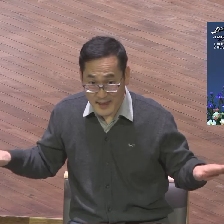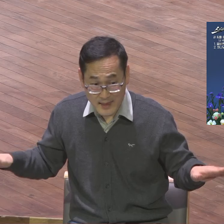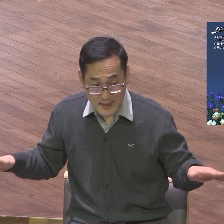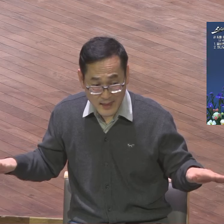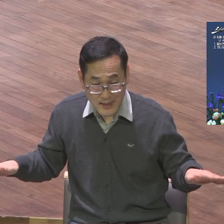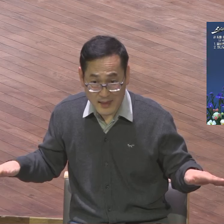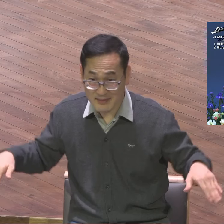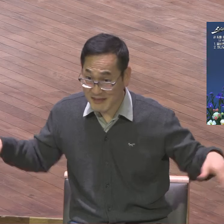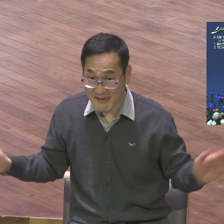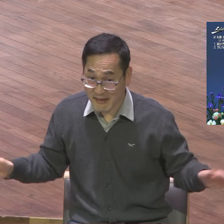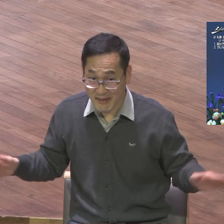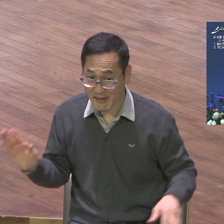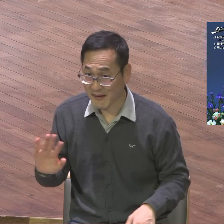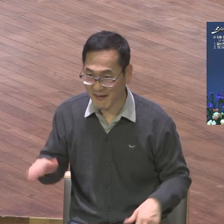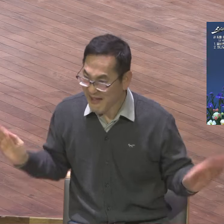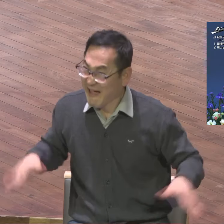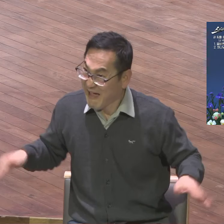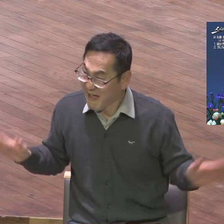날개짓으로 날지 않아요.